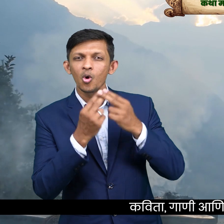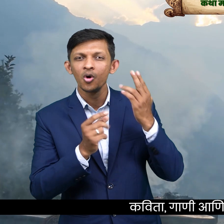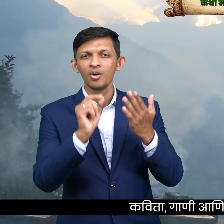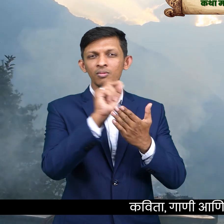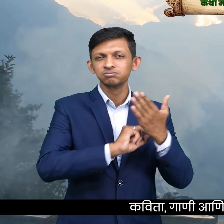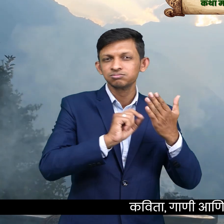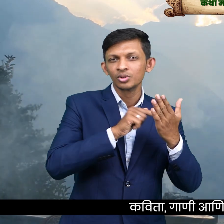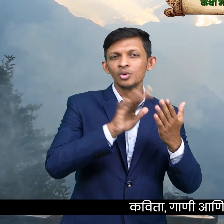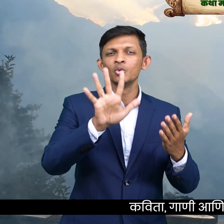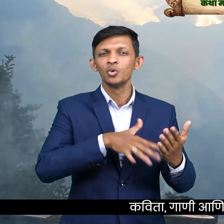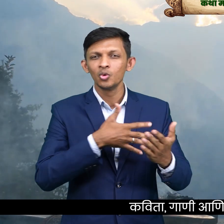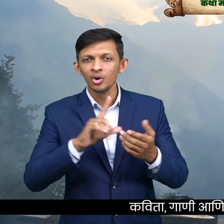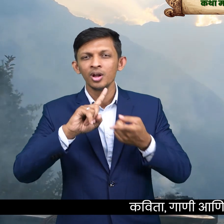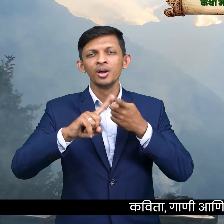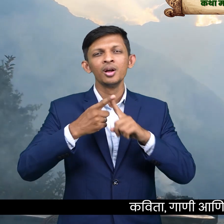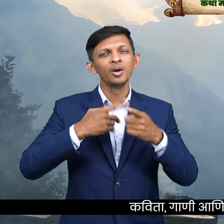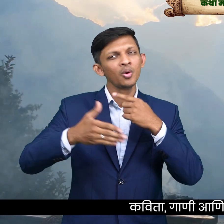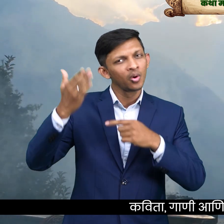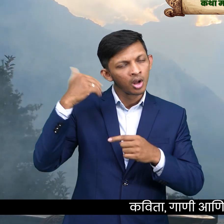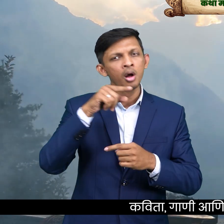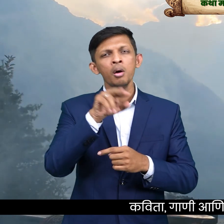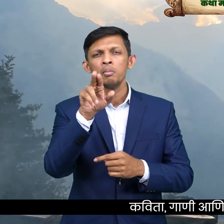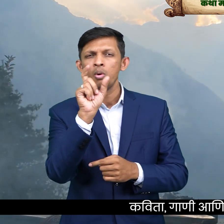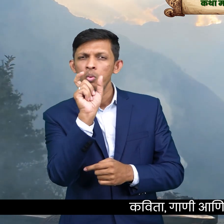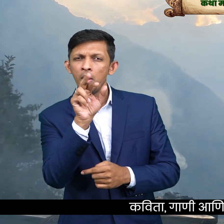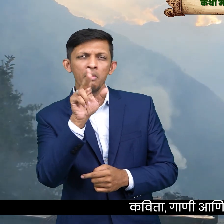कविता, गाणी आणि कथा, मौखिक साहित्य.